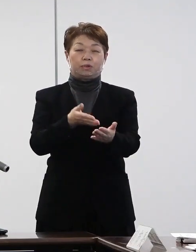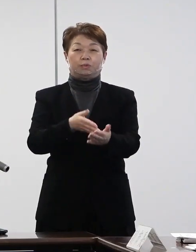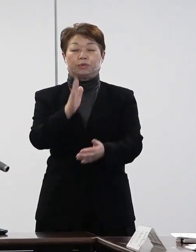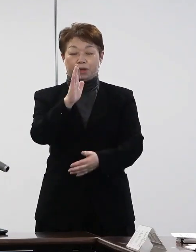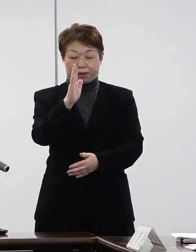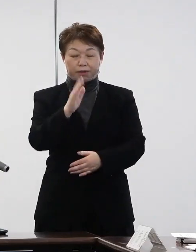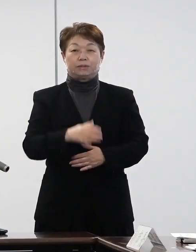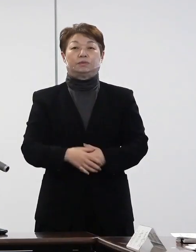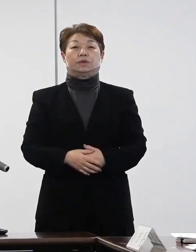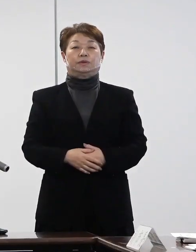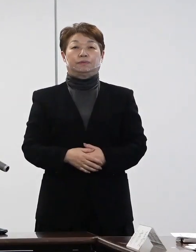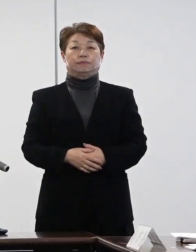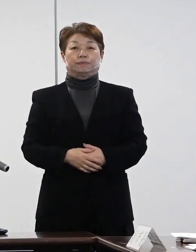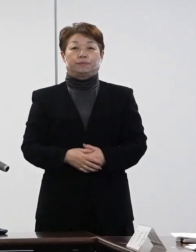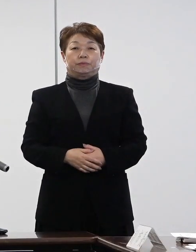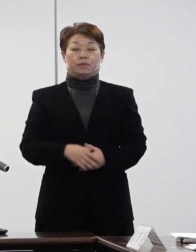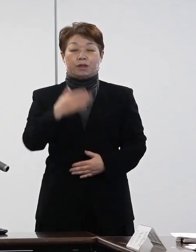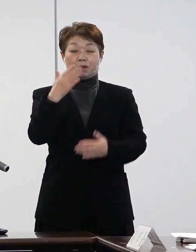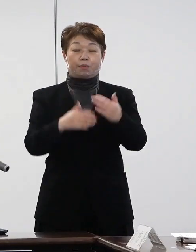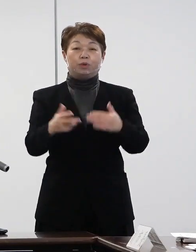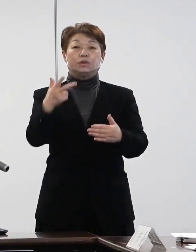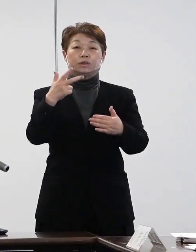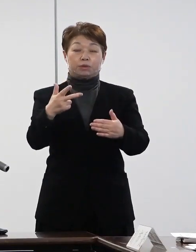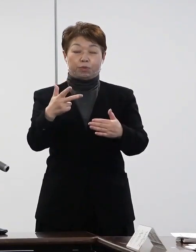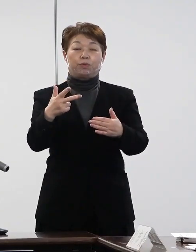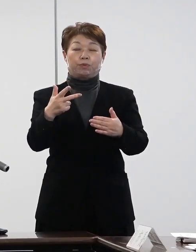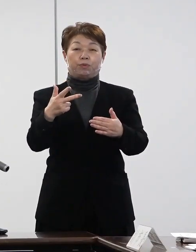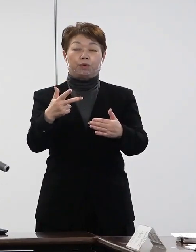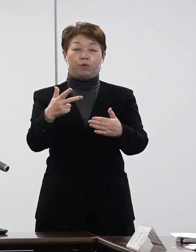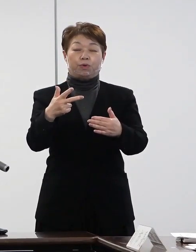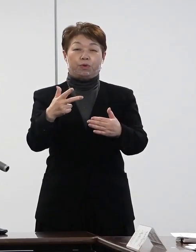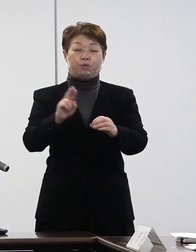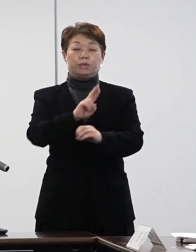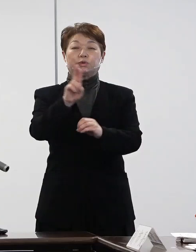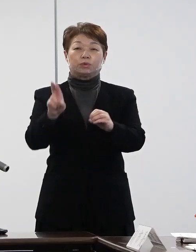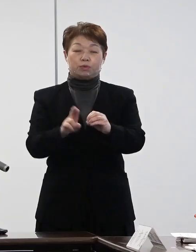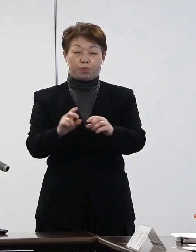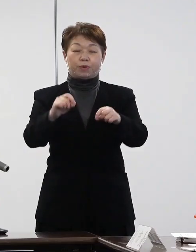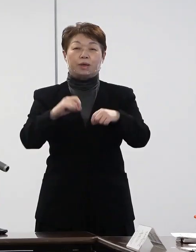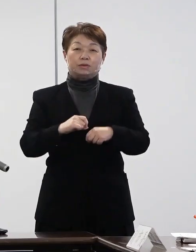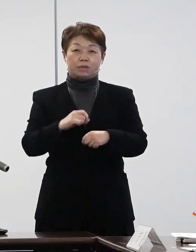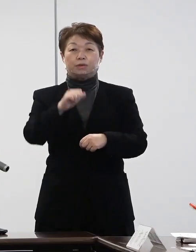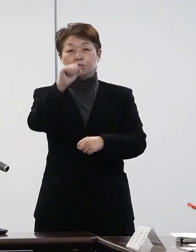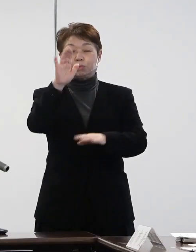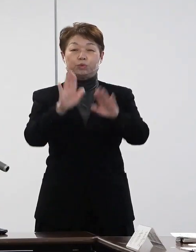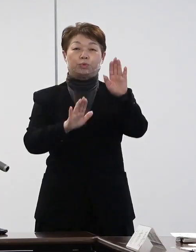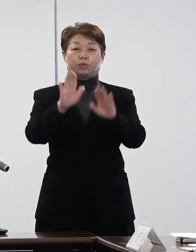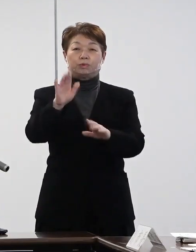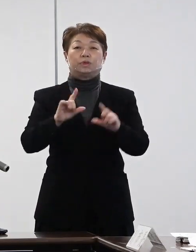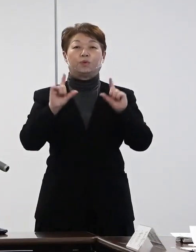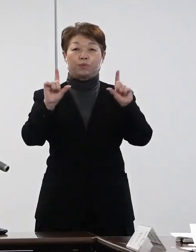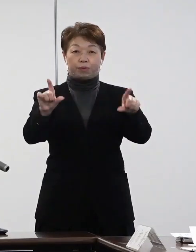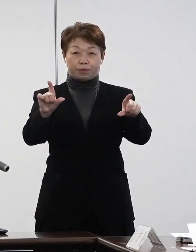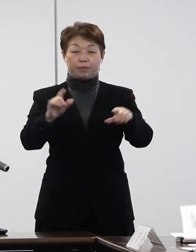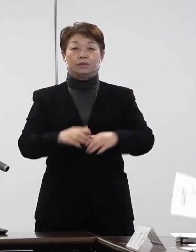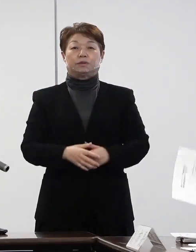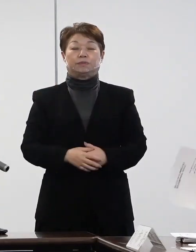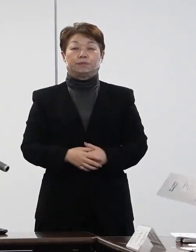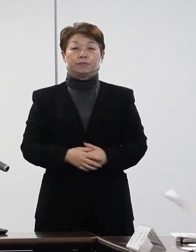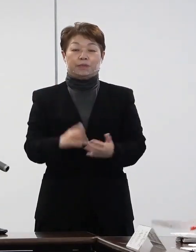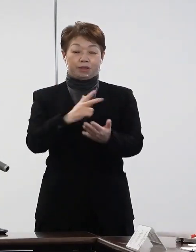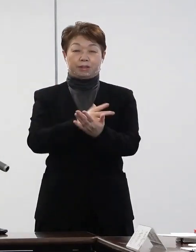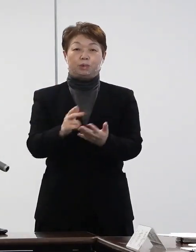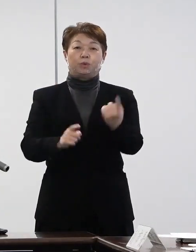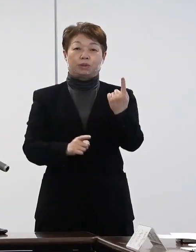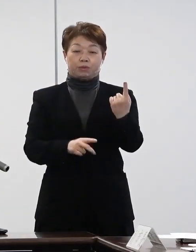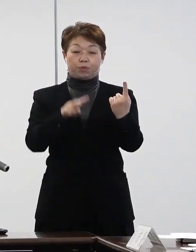。 本市における新型コロナウイルス感染症の状況についてご報告いたします。資料1